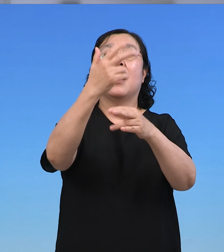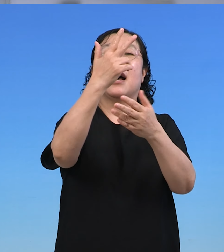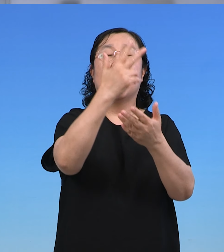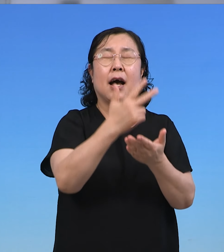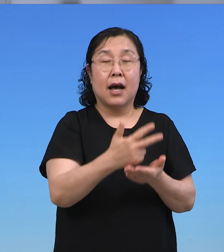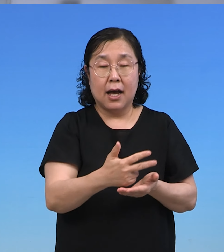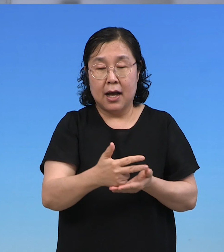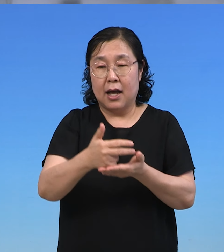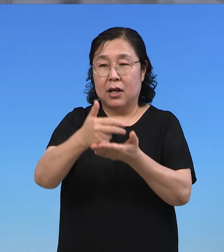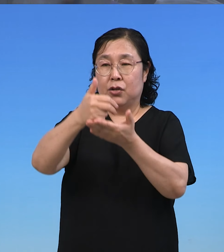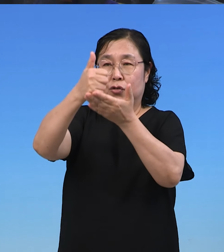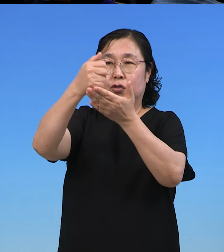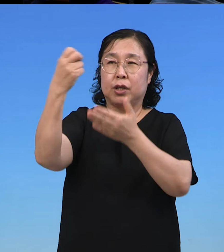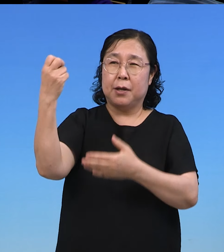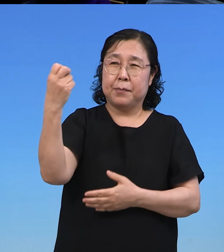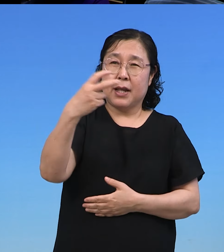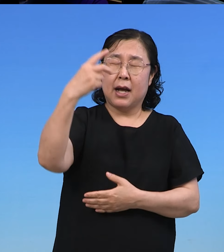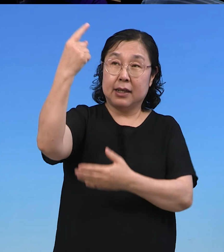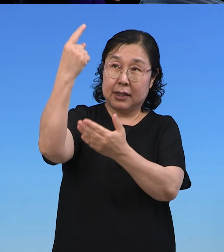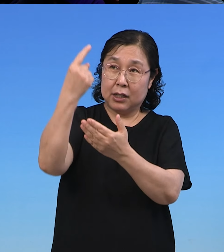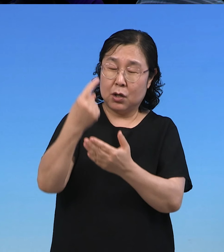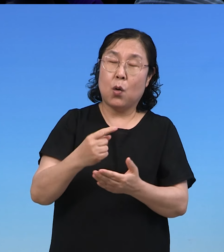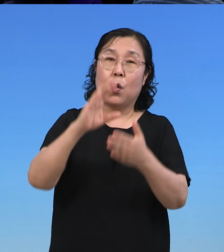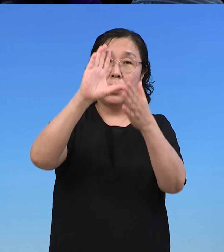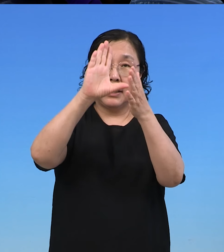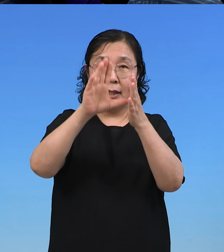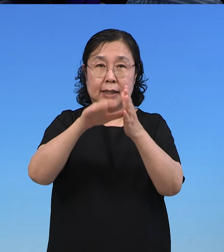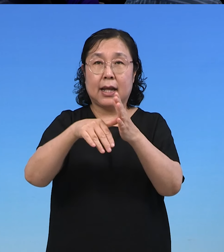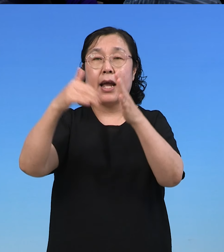선포합니다. 주님 다시 오실 때까지.